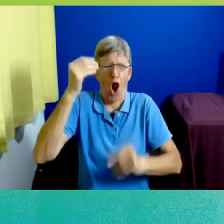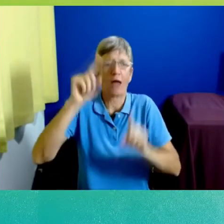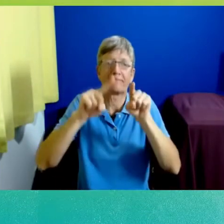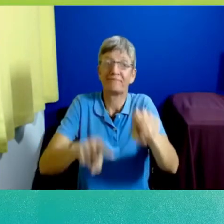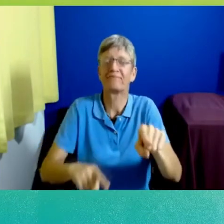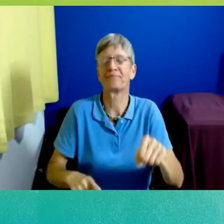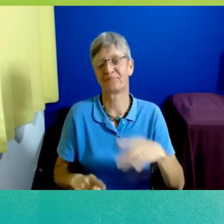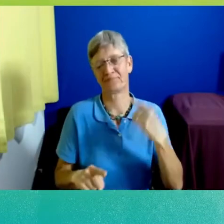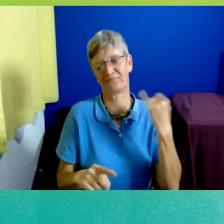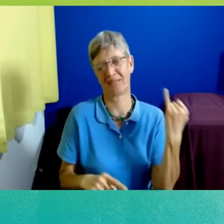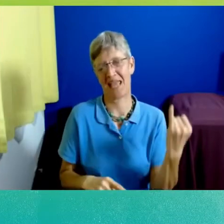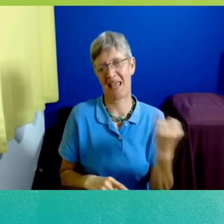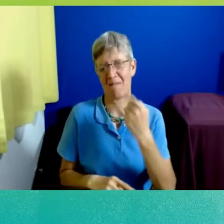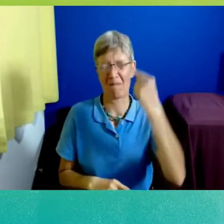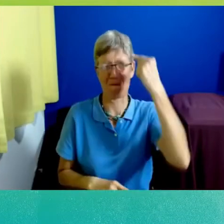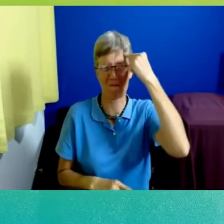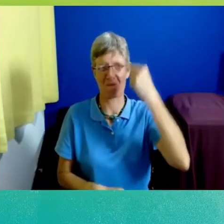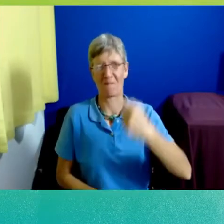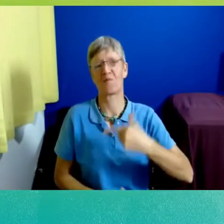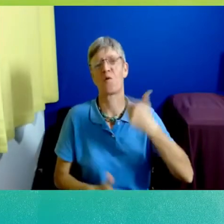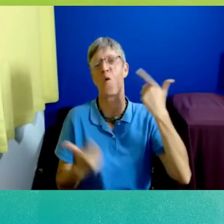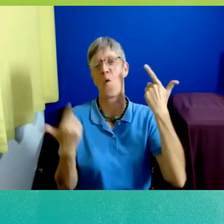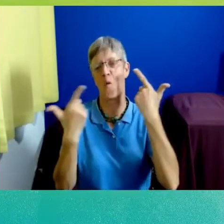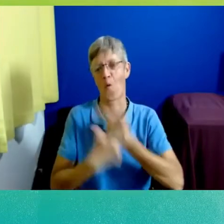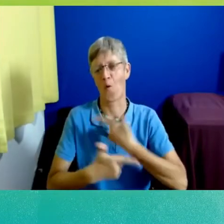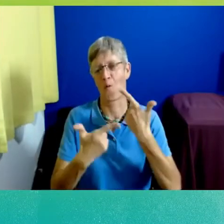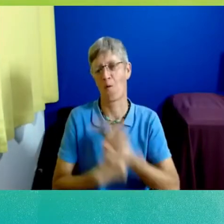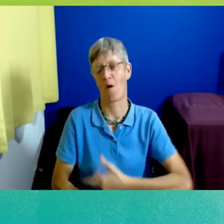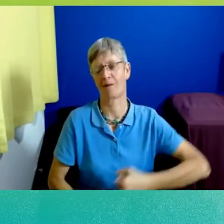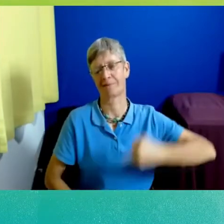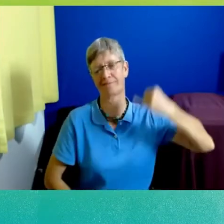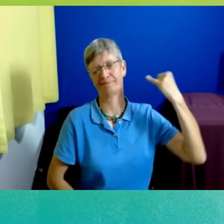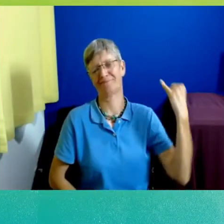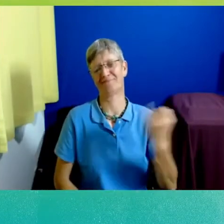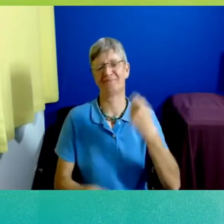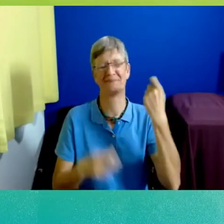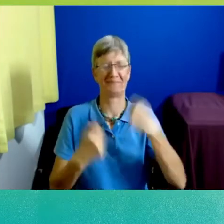Bom, agora, né, a gente chegando no fim, então